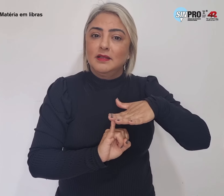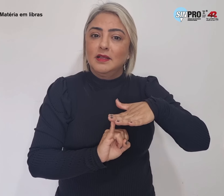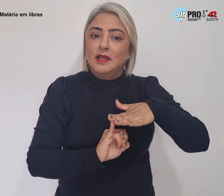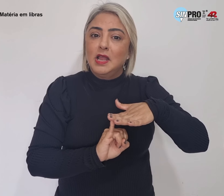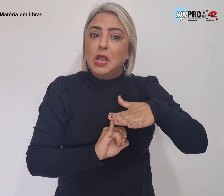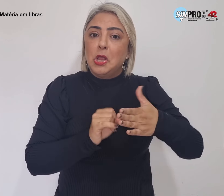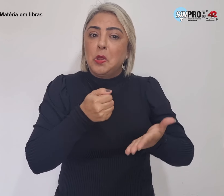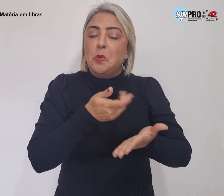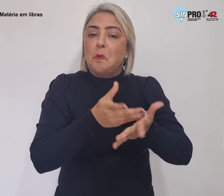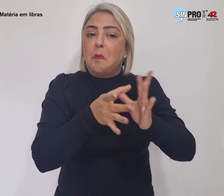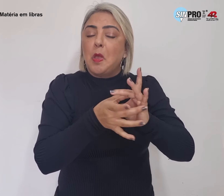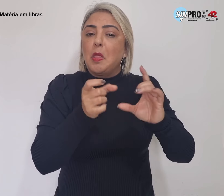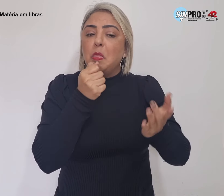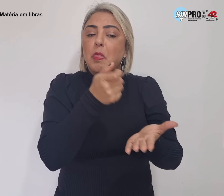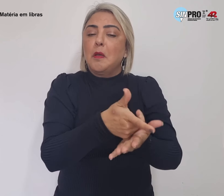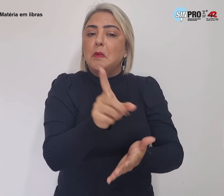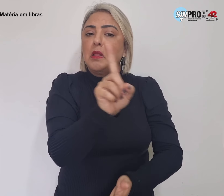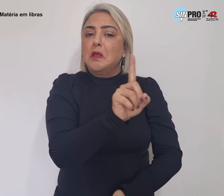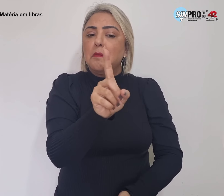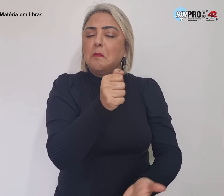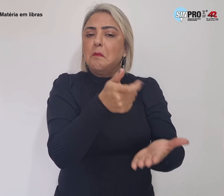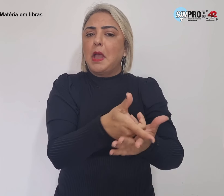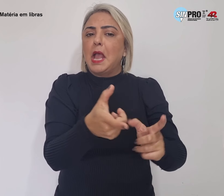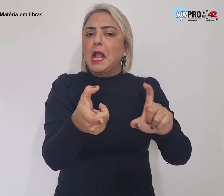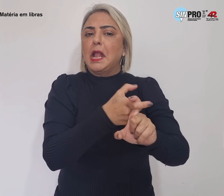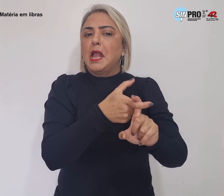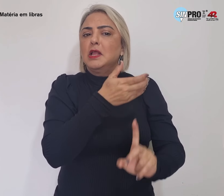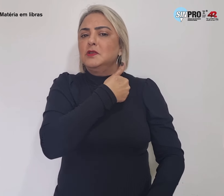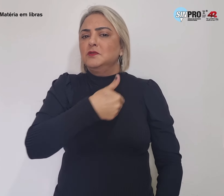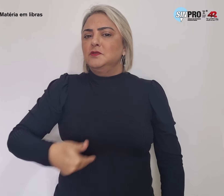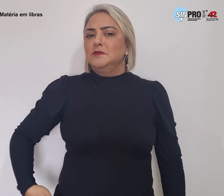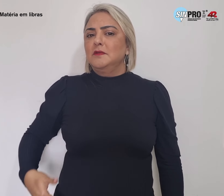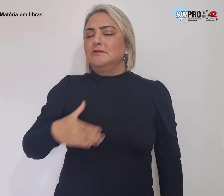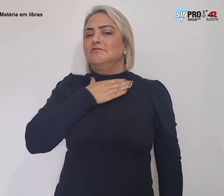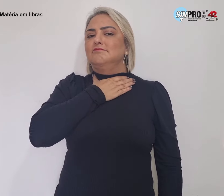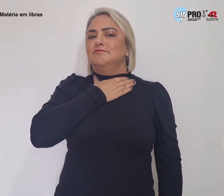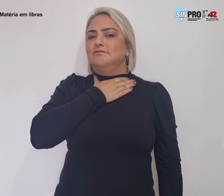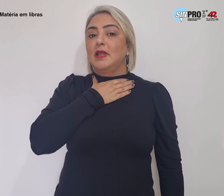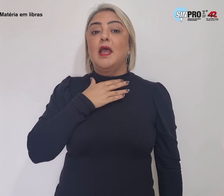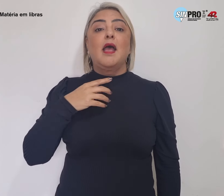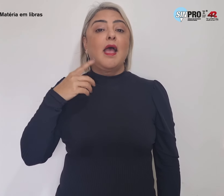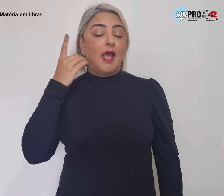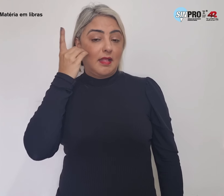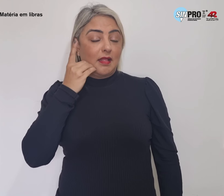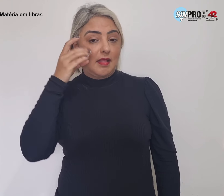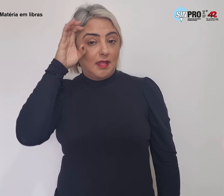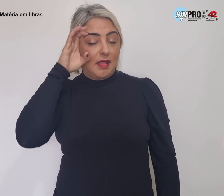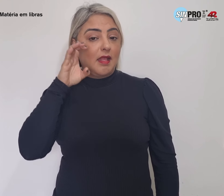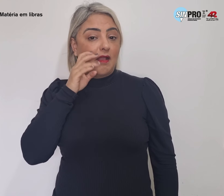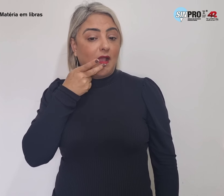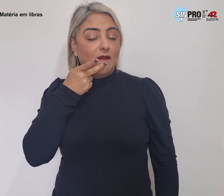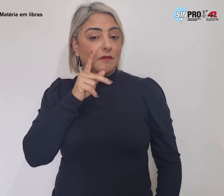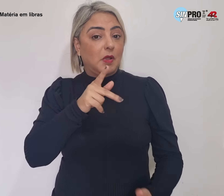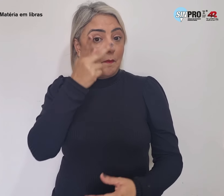através do não pagamento dos precatórios. A parlamentar reforçou que, para além da